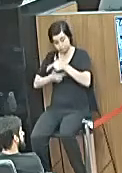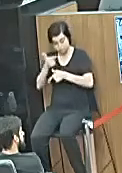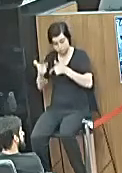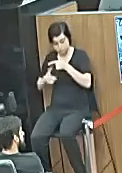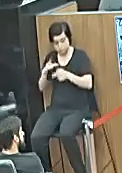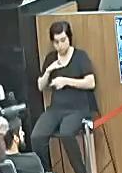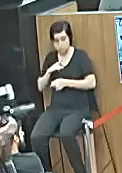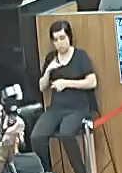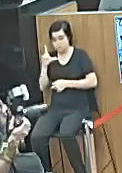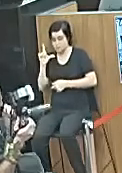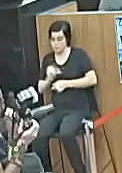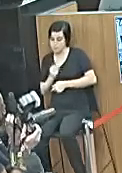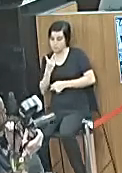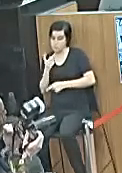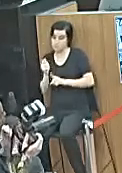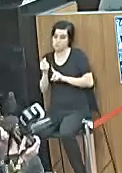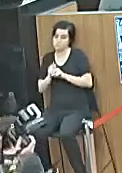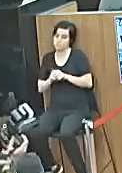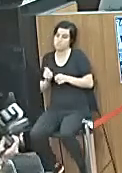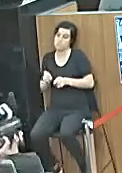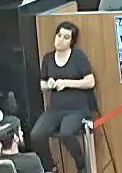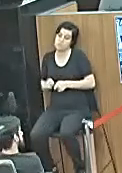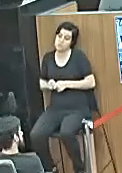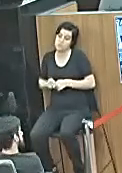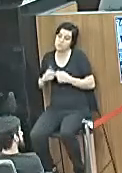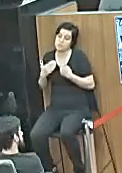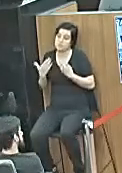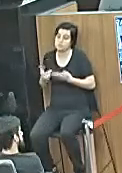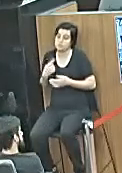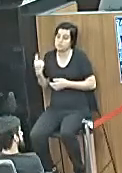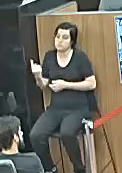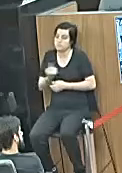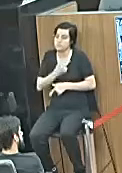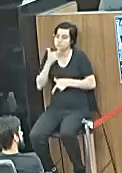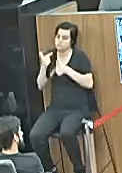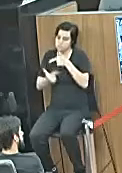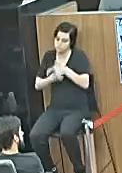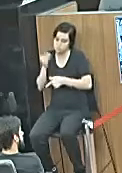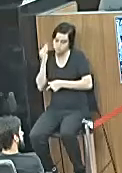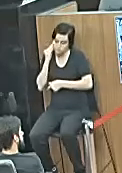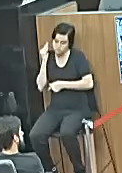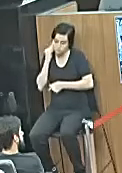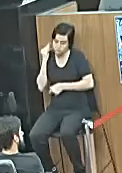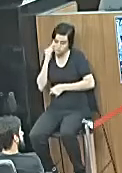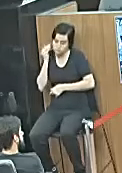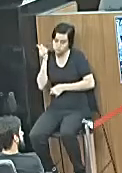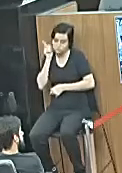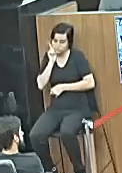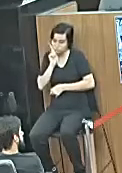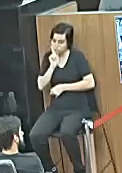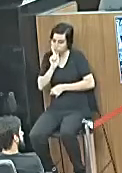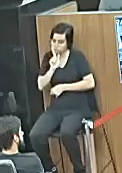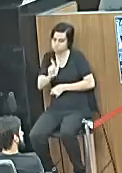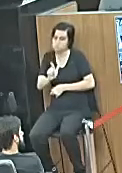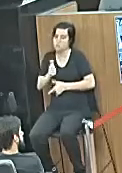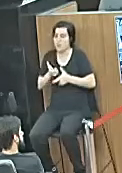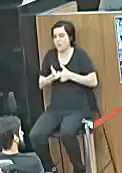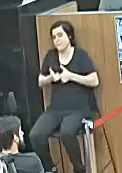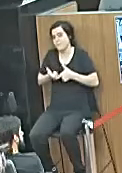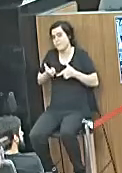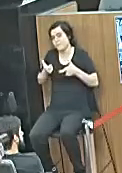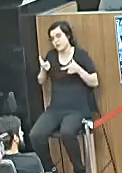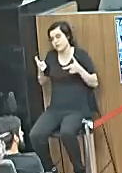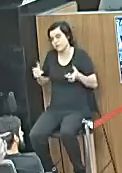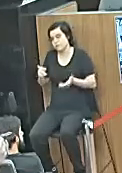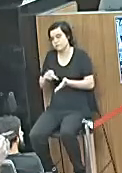menos de dois meses para finalizar o exercício mas a gente vai se esforçar é pra tentar realmente aumentar é